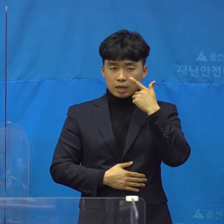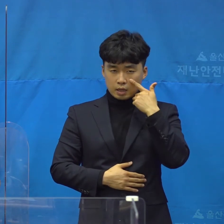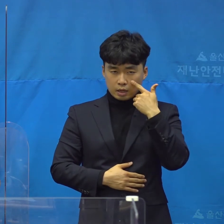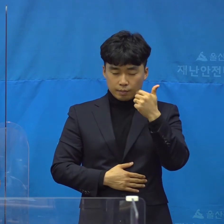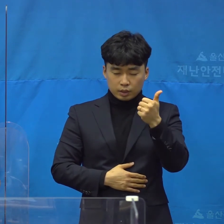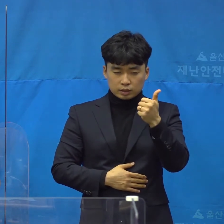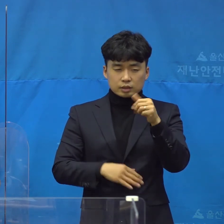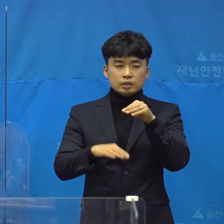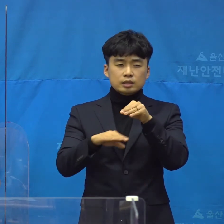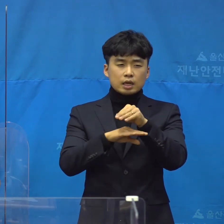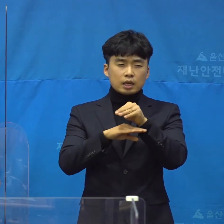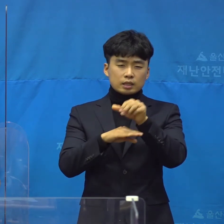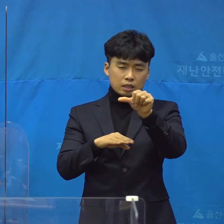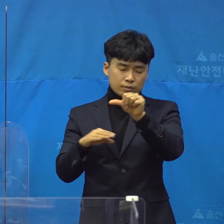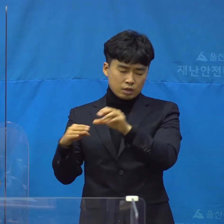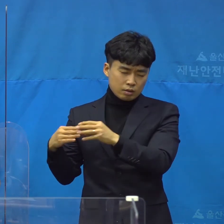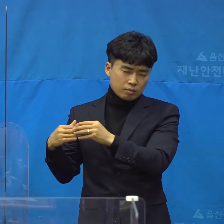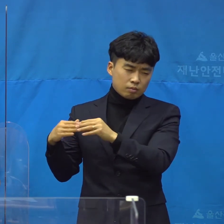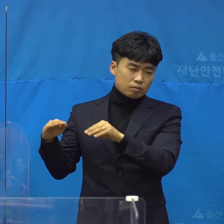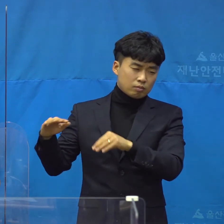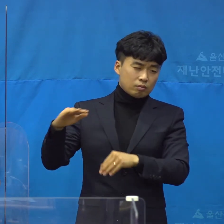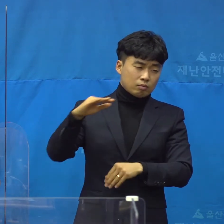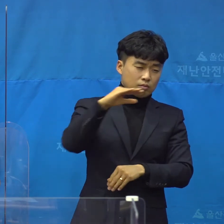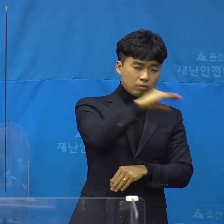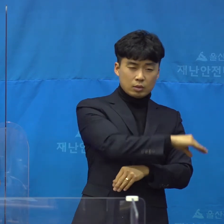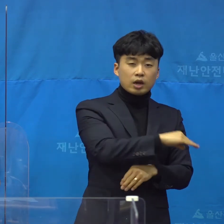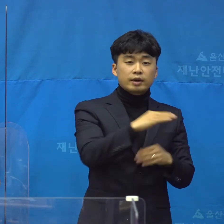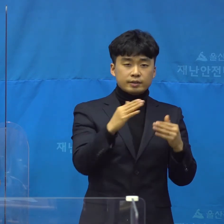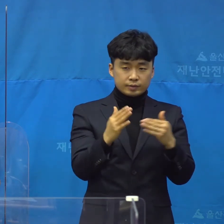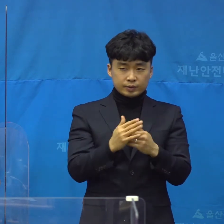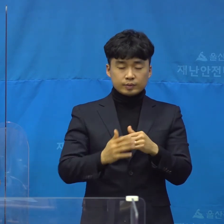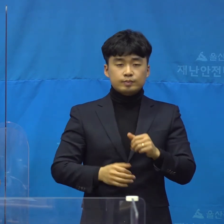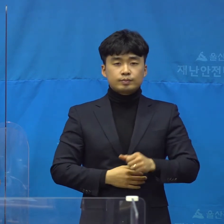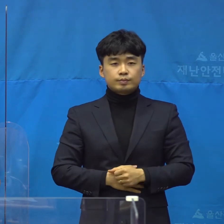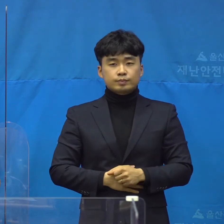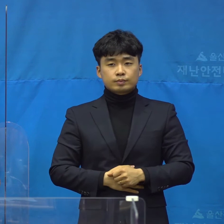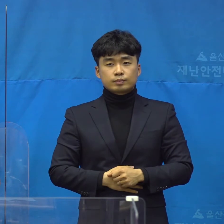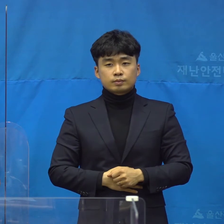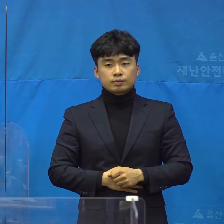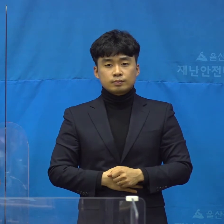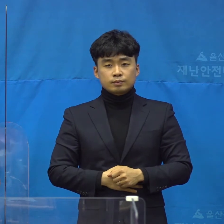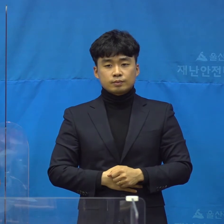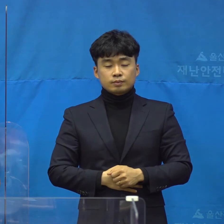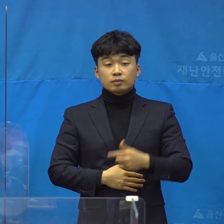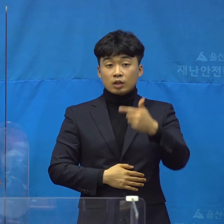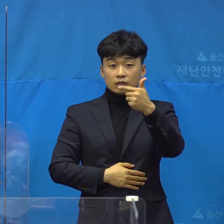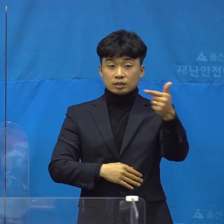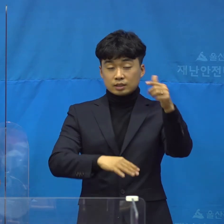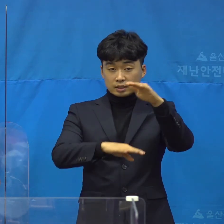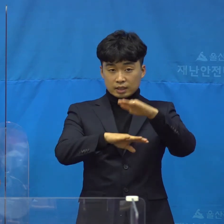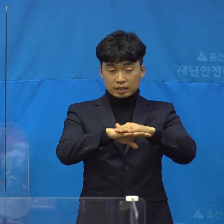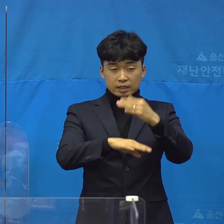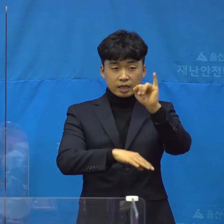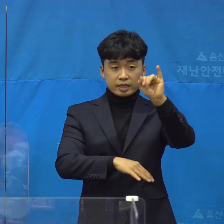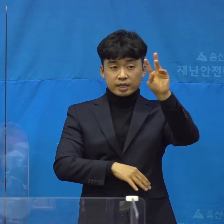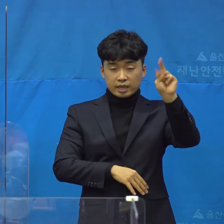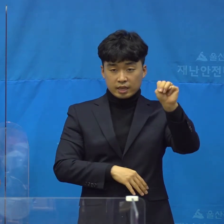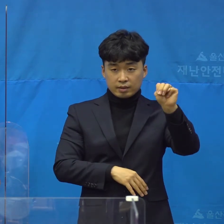아버지 자차로 5명이 갔다 오셨고요. 그 다음에 대전